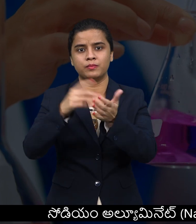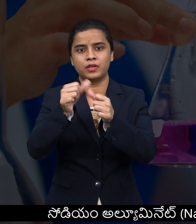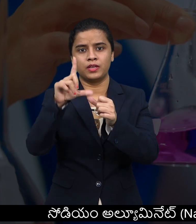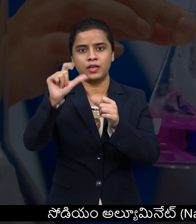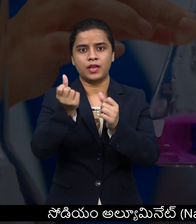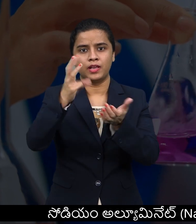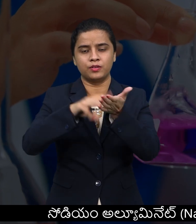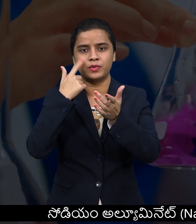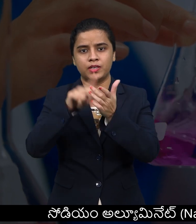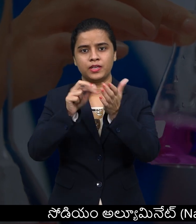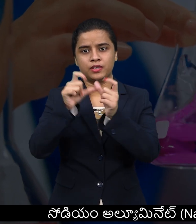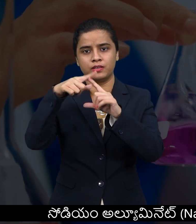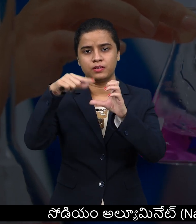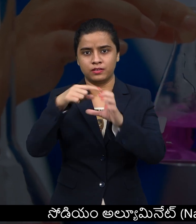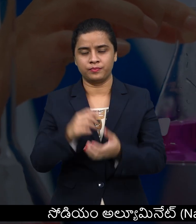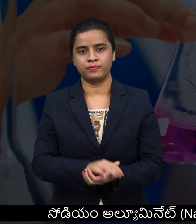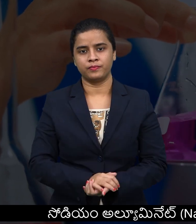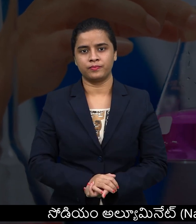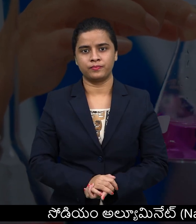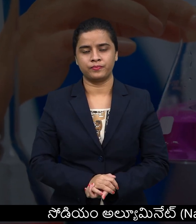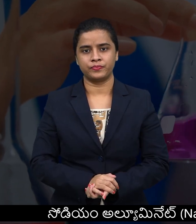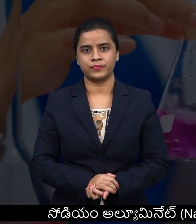NaAlO2 మరియు నీటిని ఏర్పరుస్తుంది.